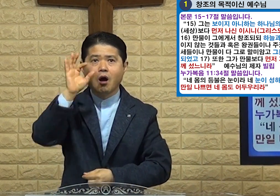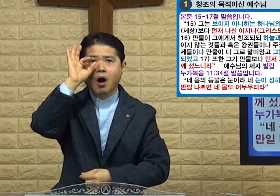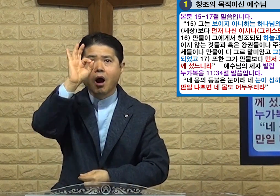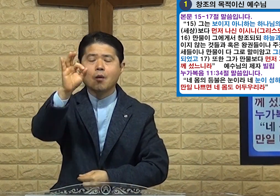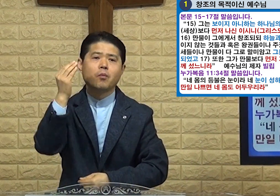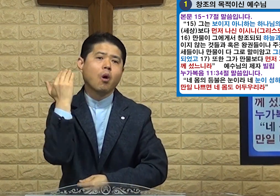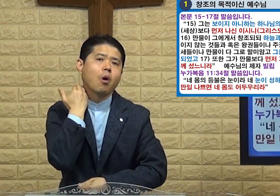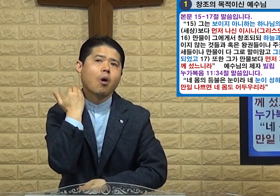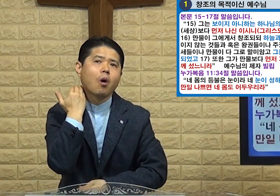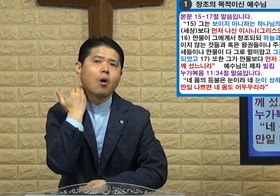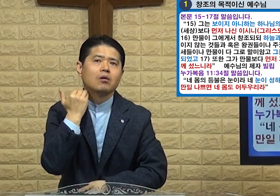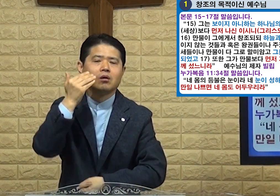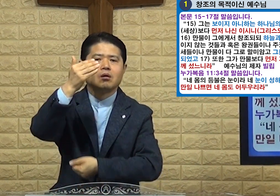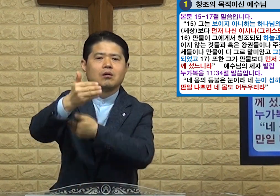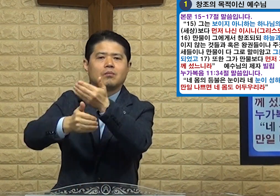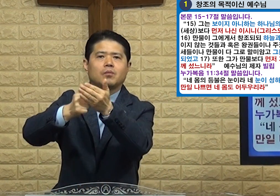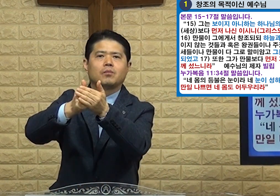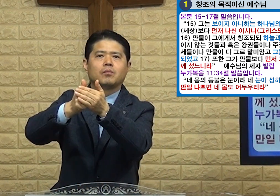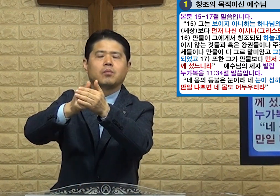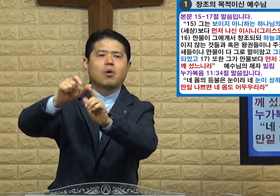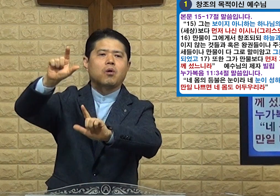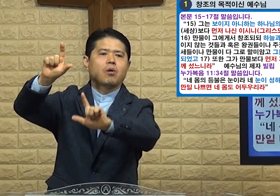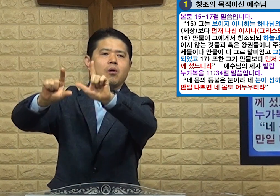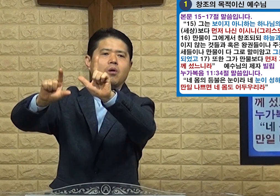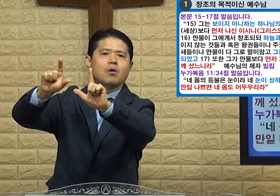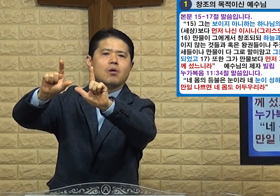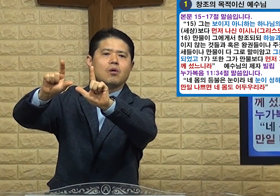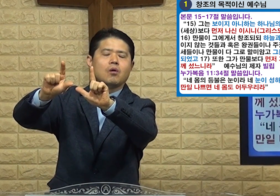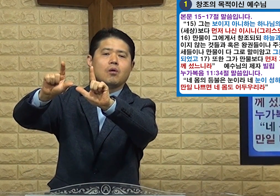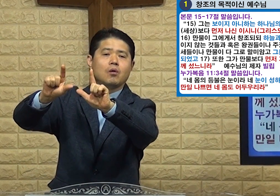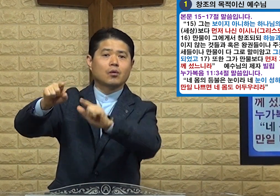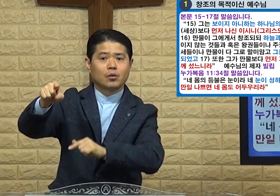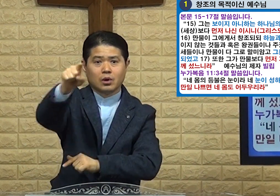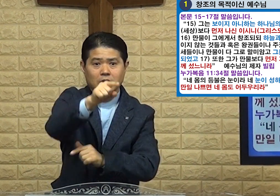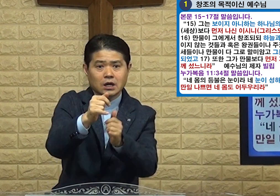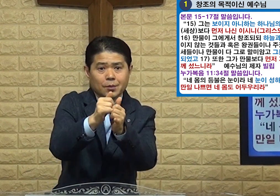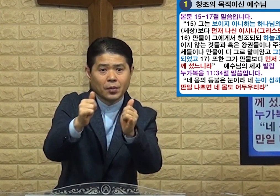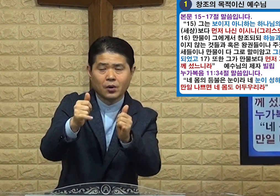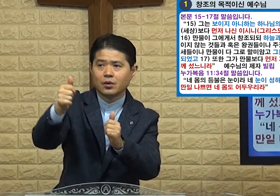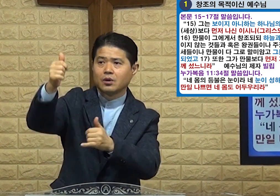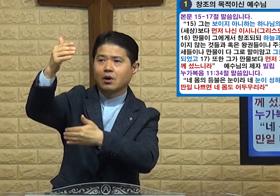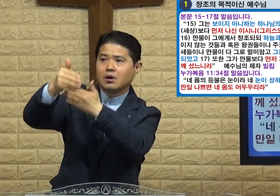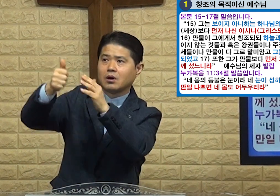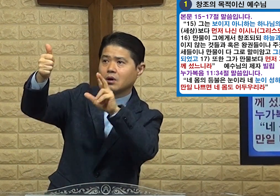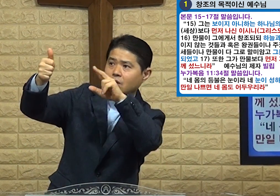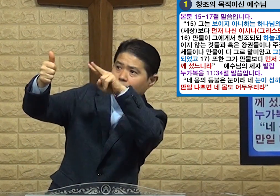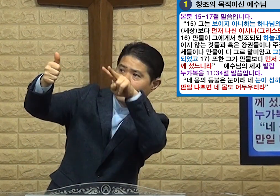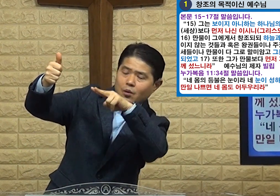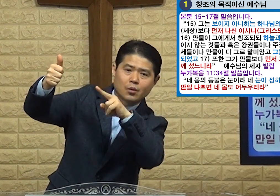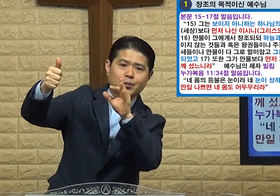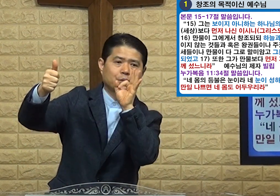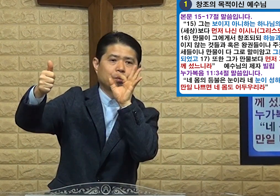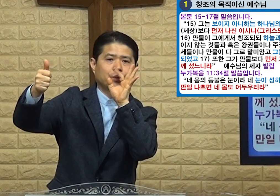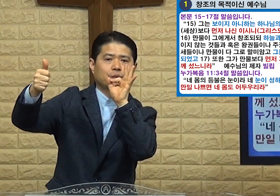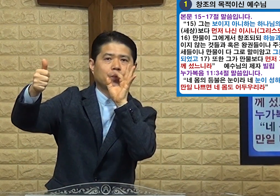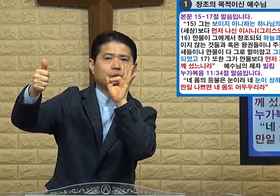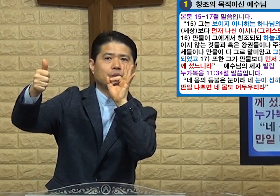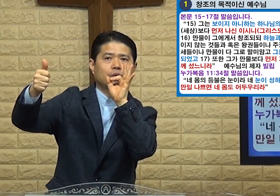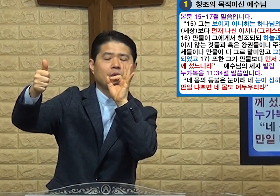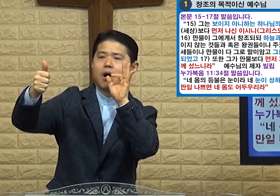그는 이 보이지 아니하는 하나님의 형상이시요 이것은 이 인간의 하나님을 직접 볼 수가